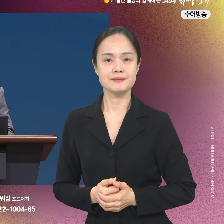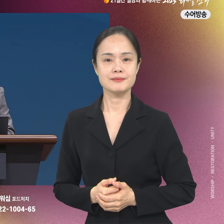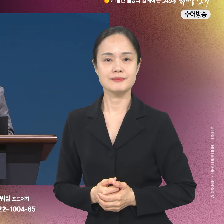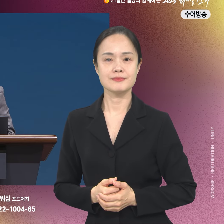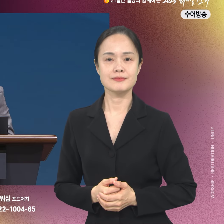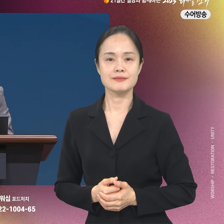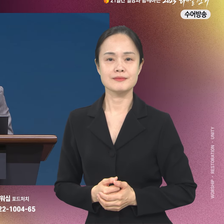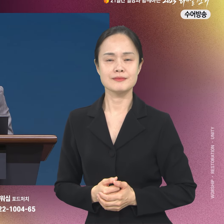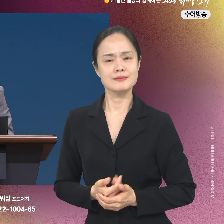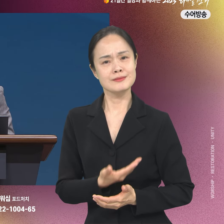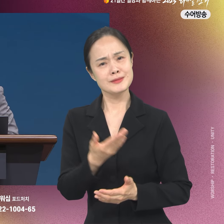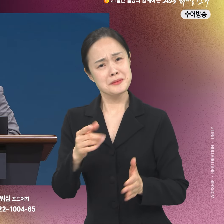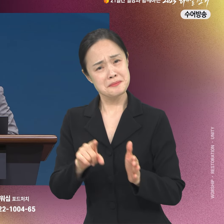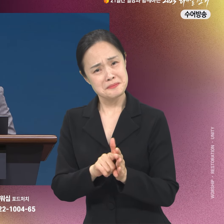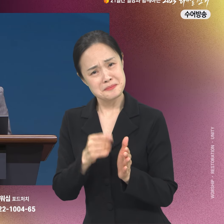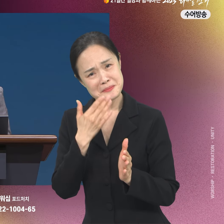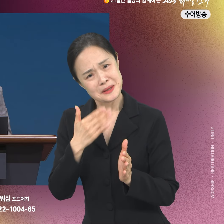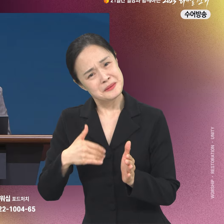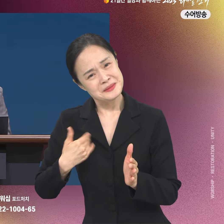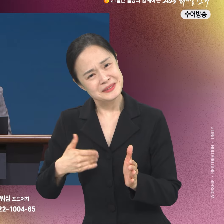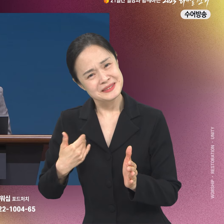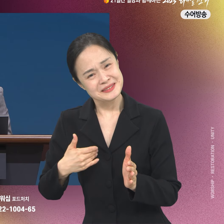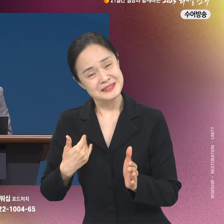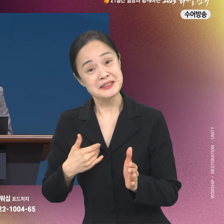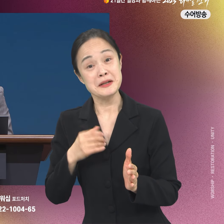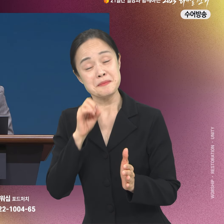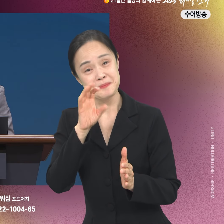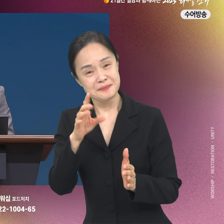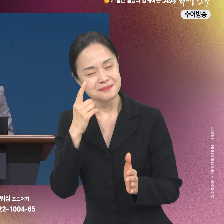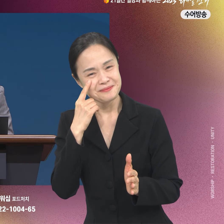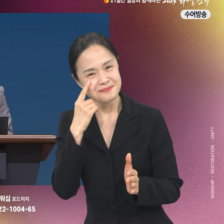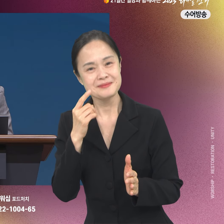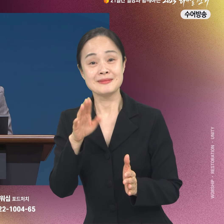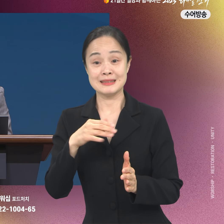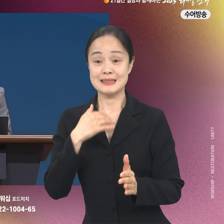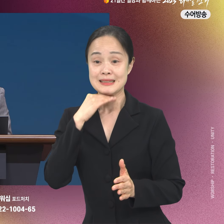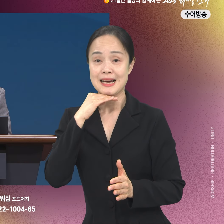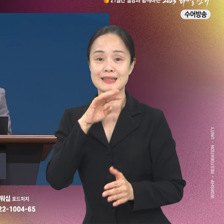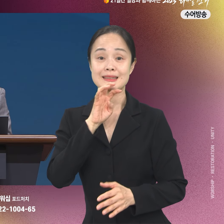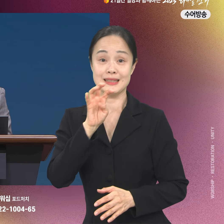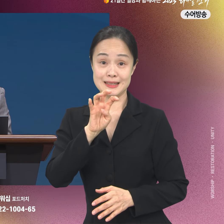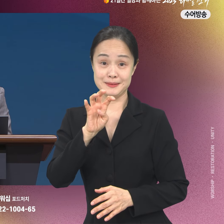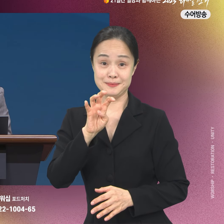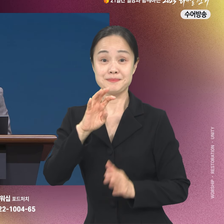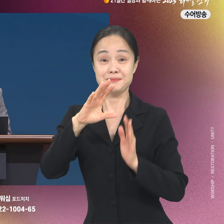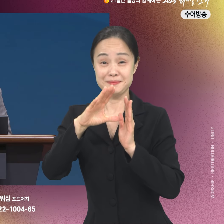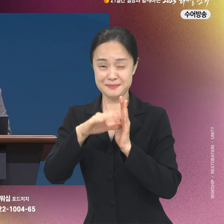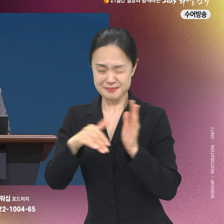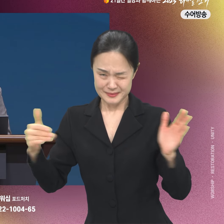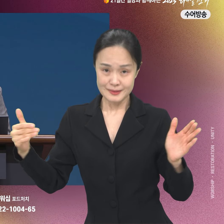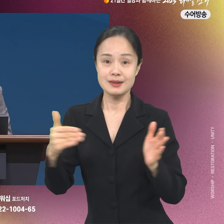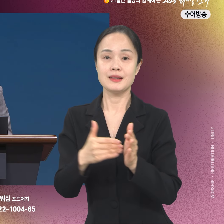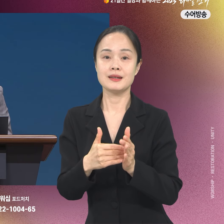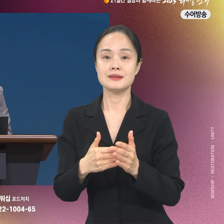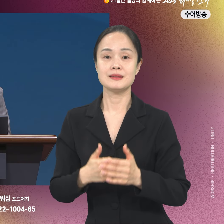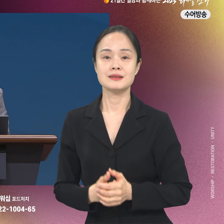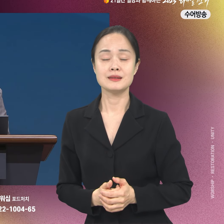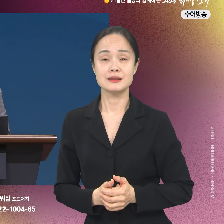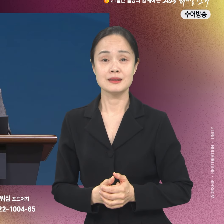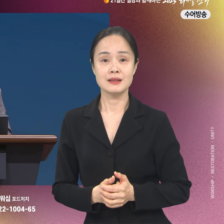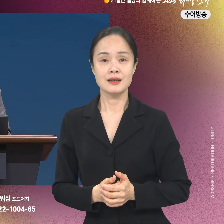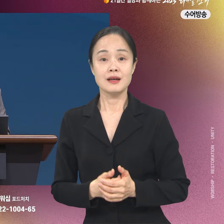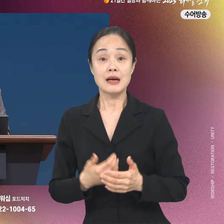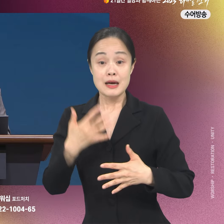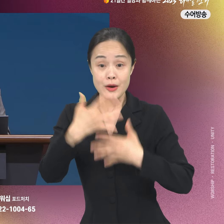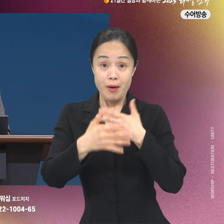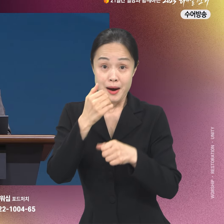좀 안 믿어지시겠지만 제가 한 40대 초반까지는 이틀에 한 번밖에 잠을 자지 않았습니다.